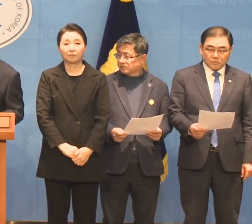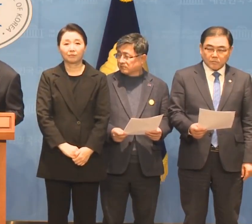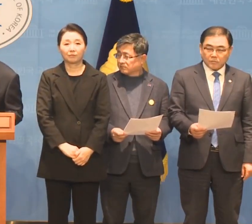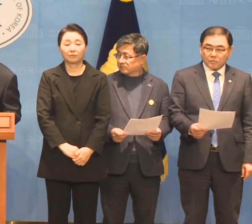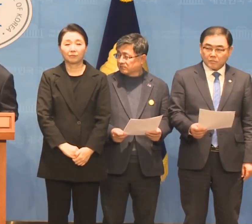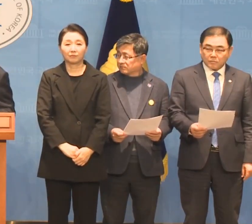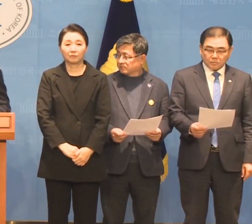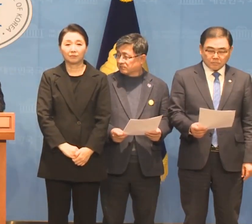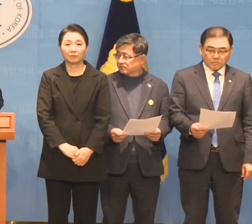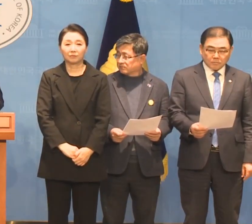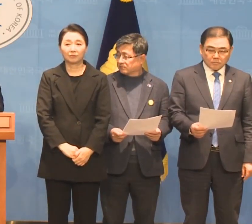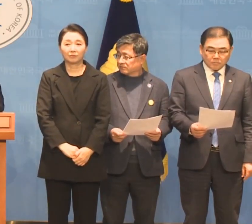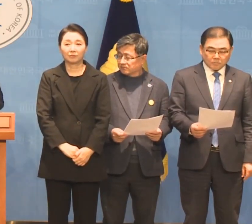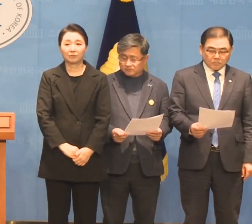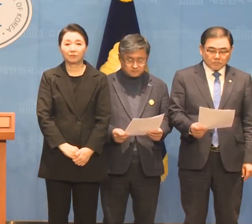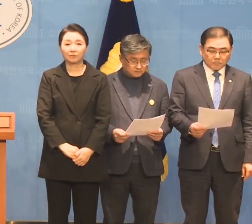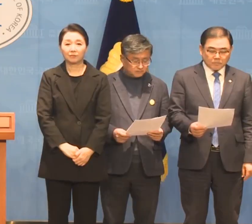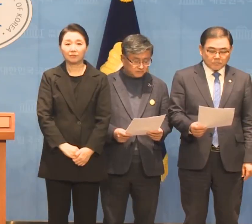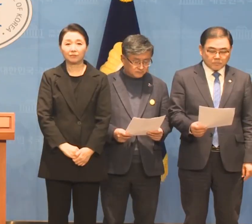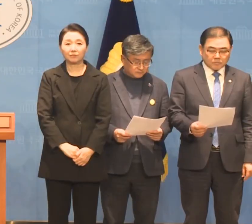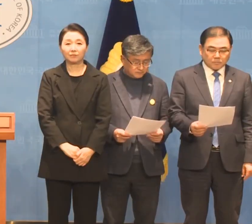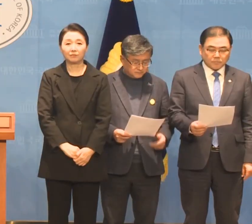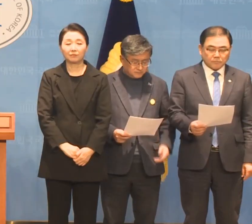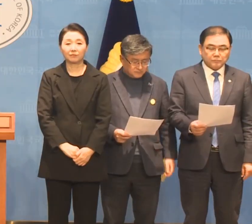권양엽 의원님.